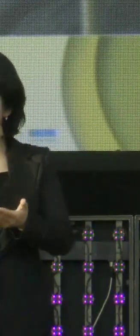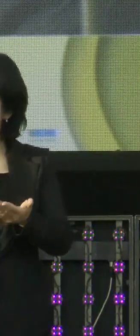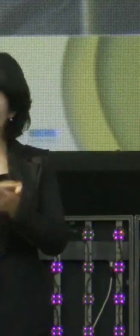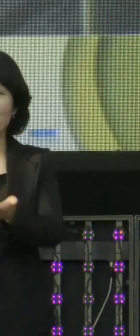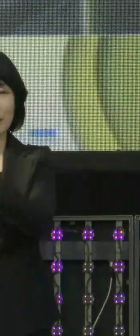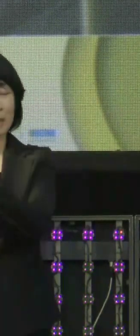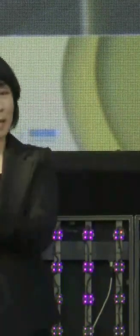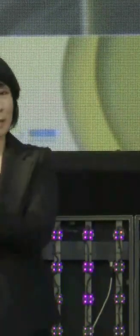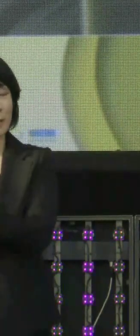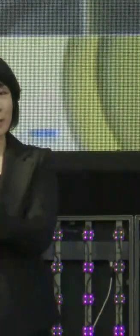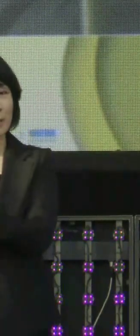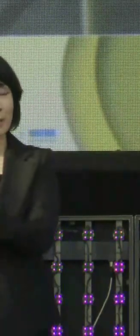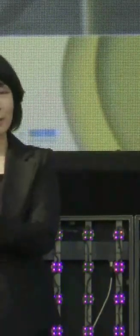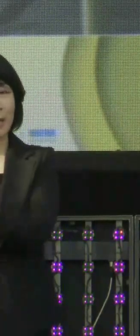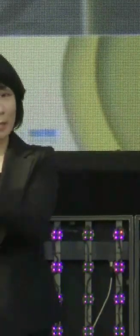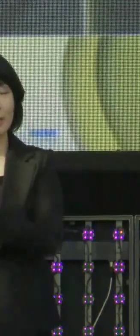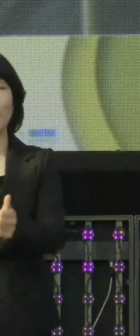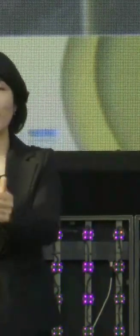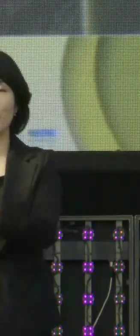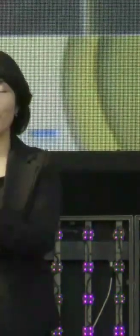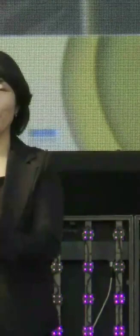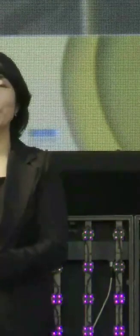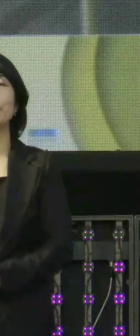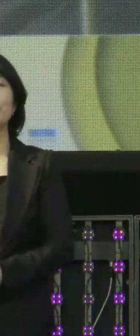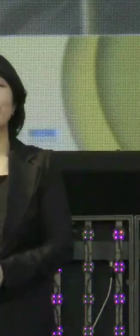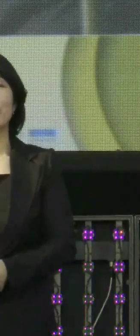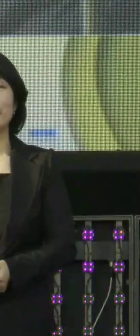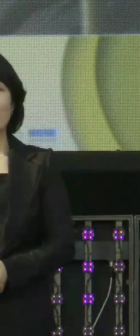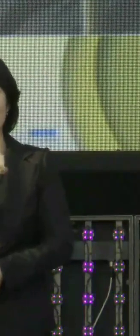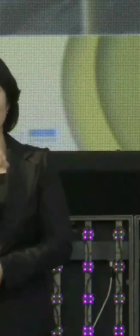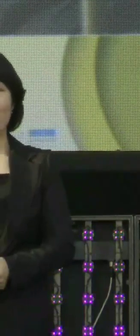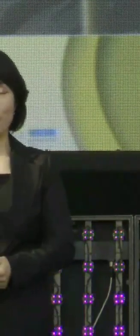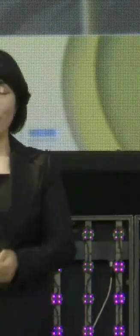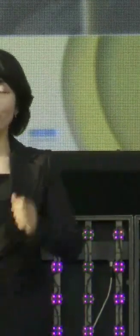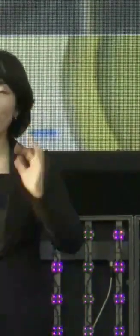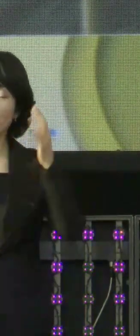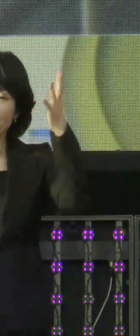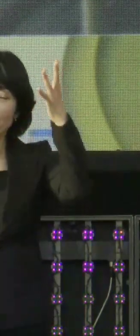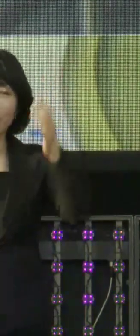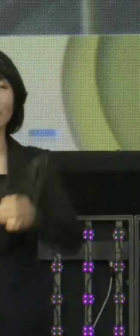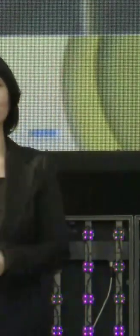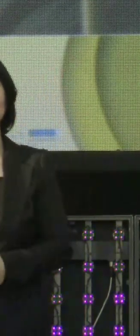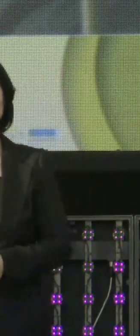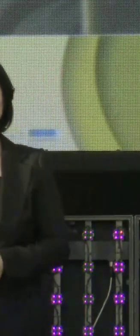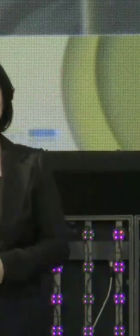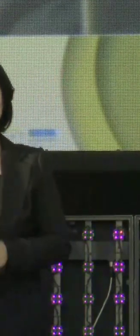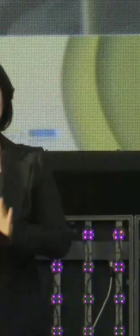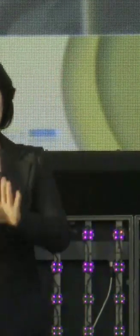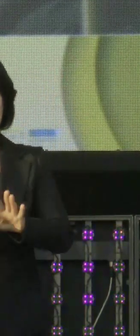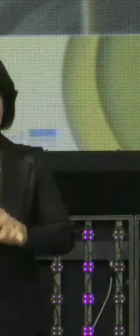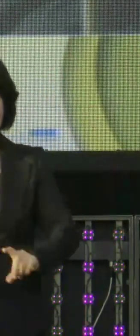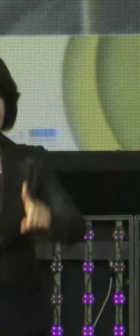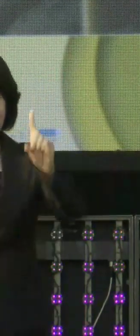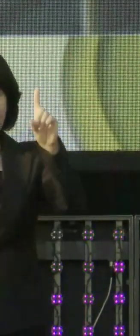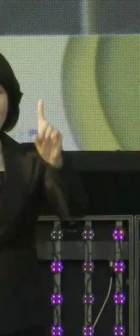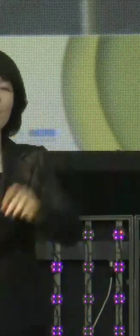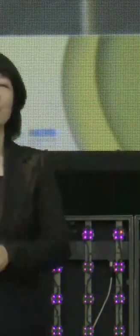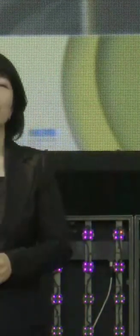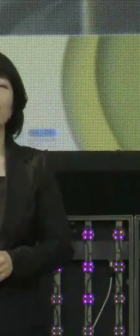되시기를 기원드립니다. 함께 하신 모든 분들 다시 한번 환영하고 축하드립니다. 올해 한 해